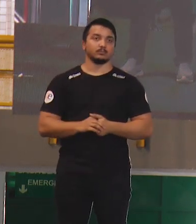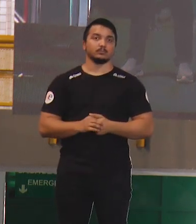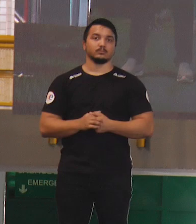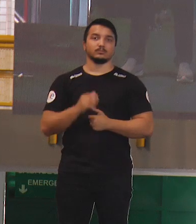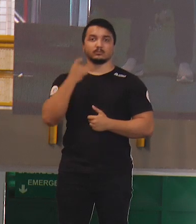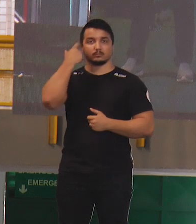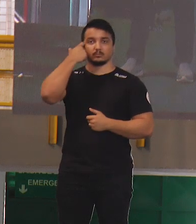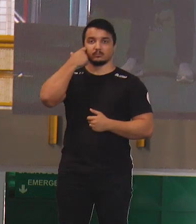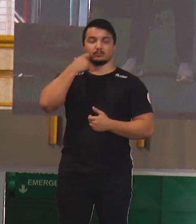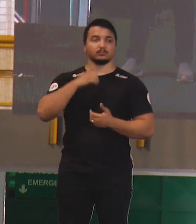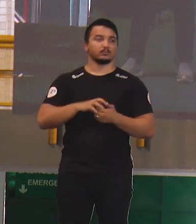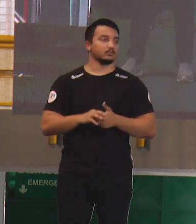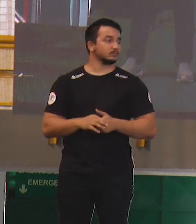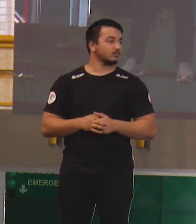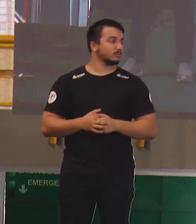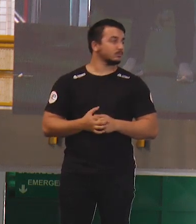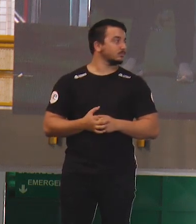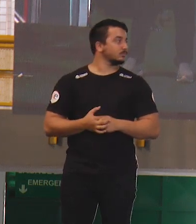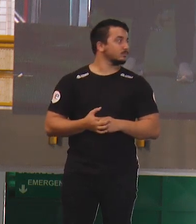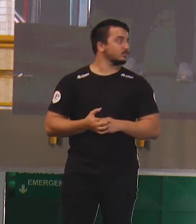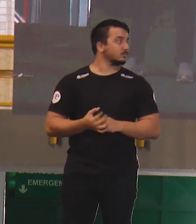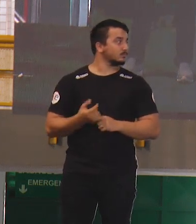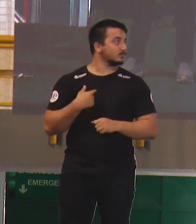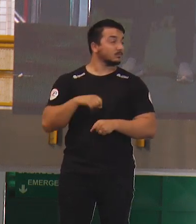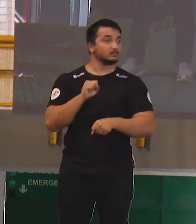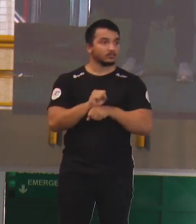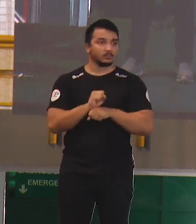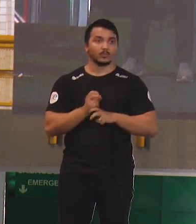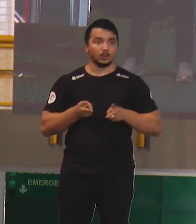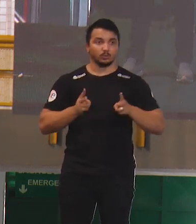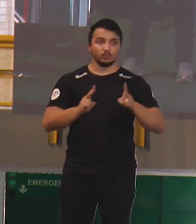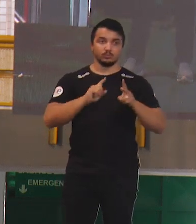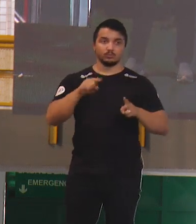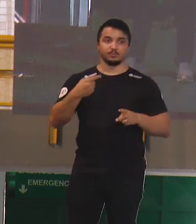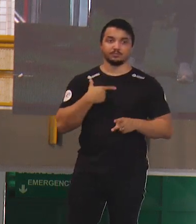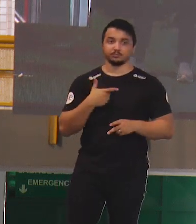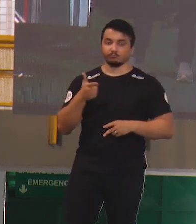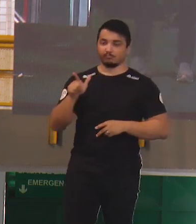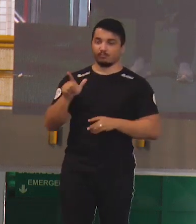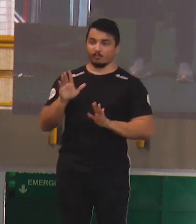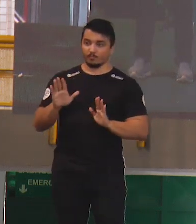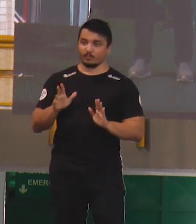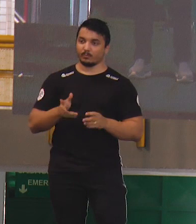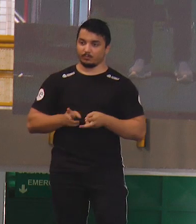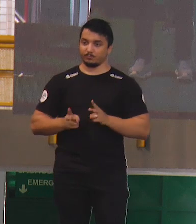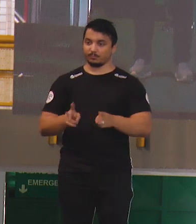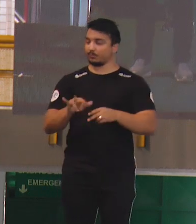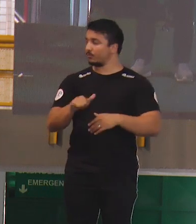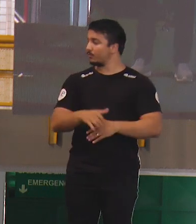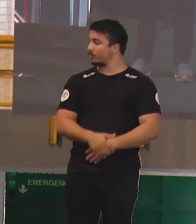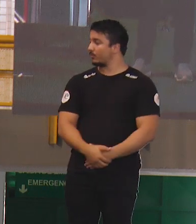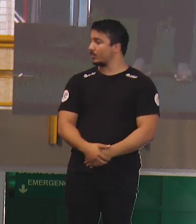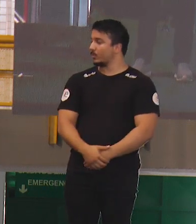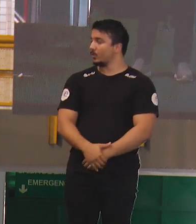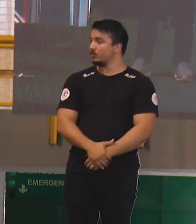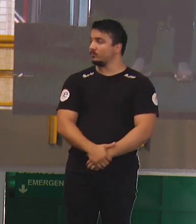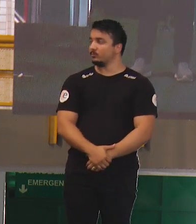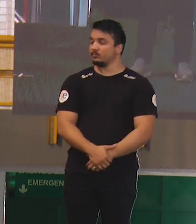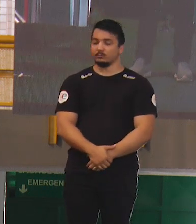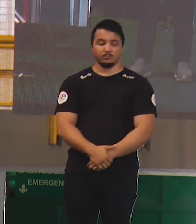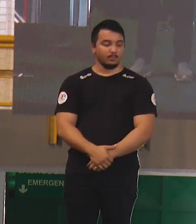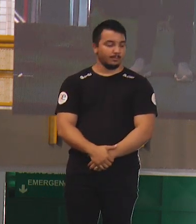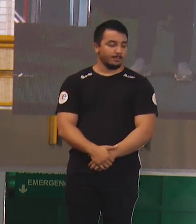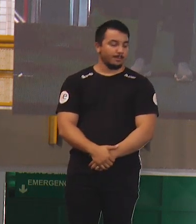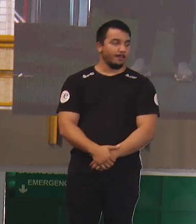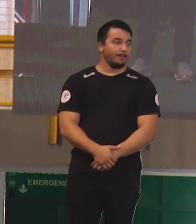lá. Com essas aqui, gente, eu paro, viu? E continuo agora a outra parte, tá certo? Vejamos.